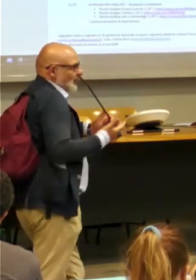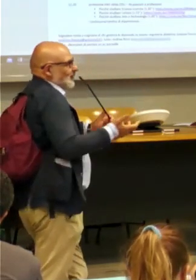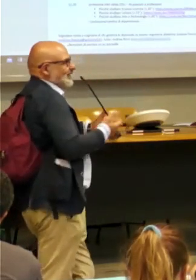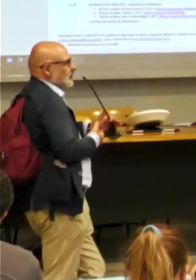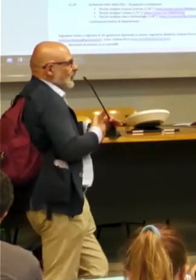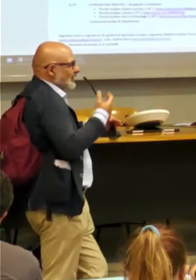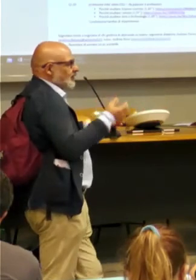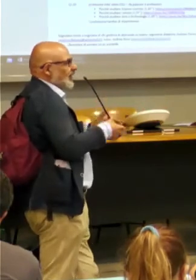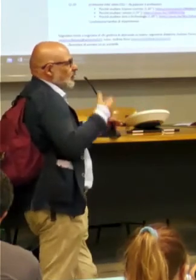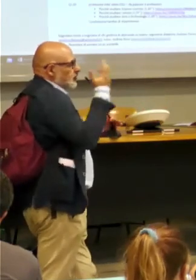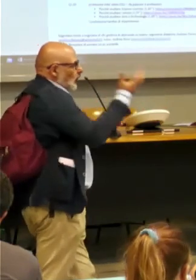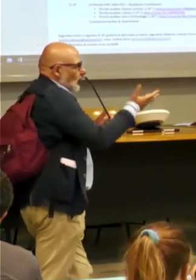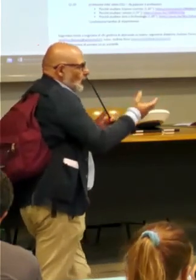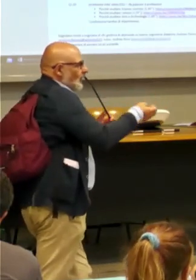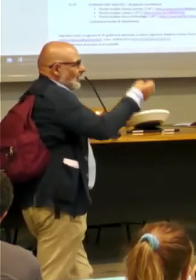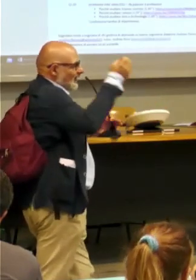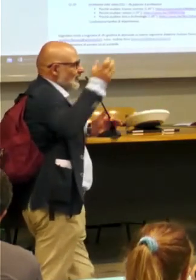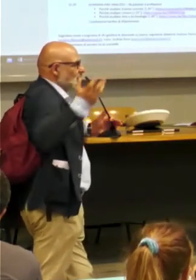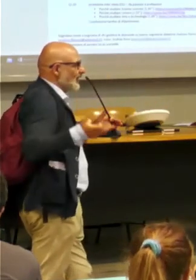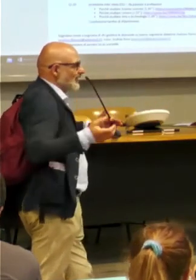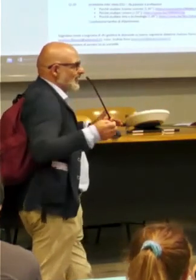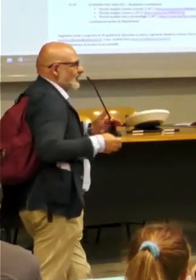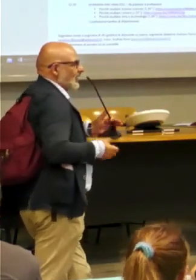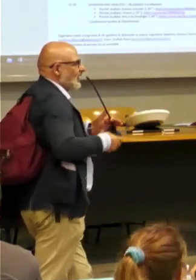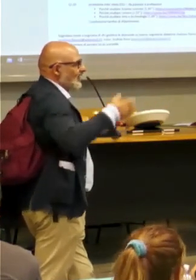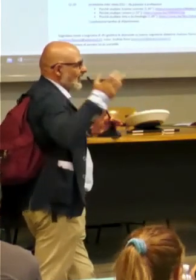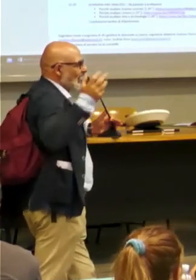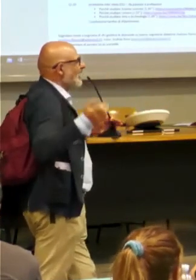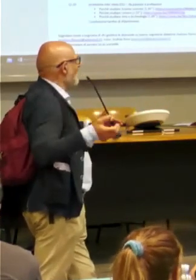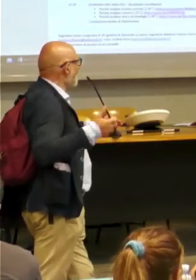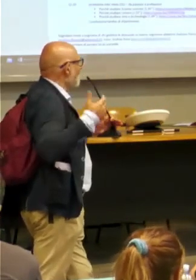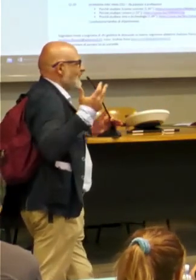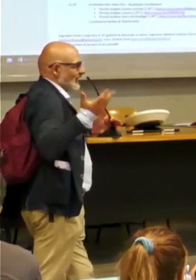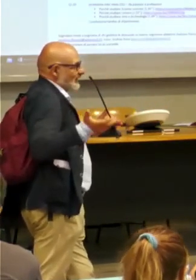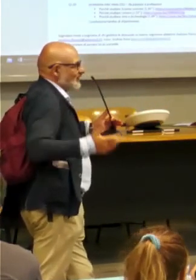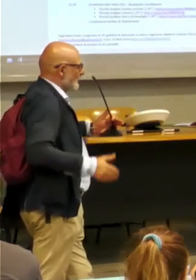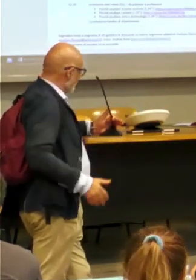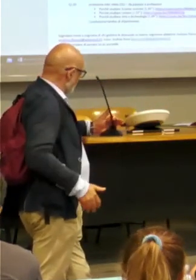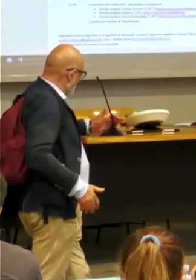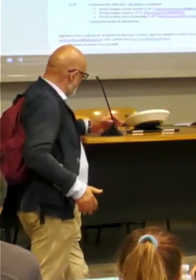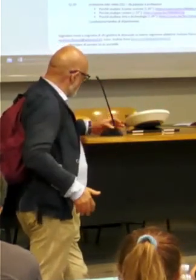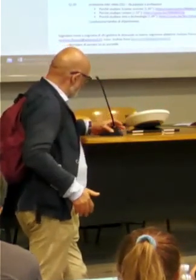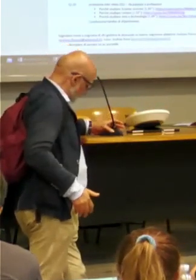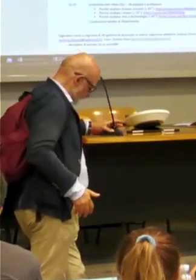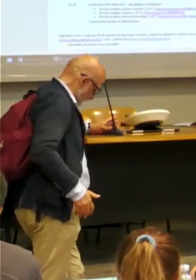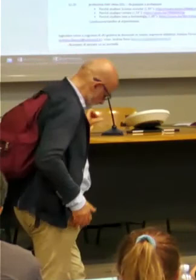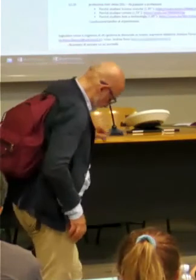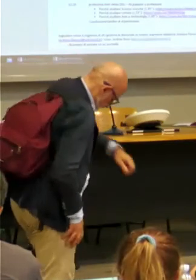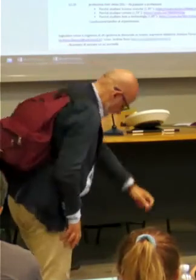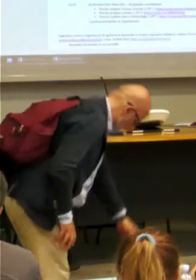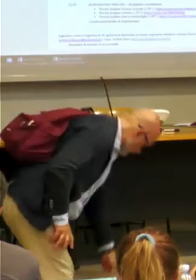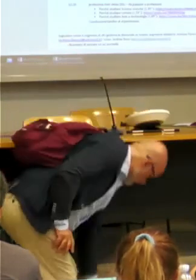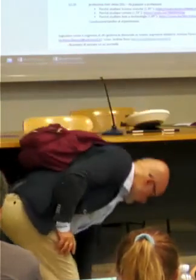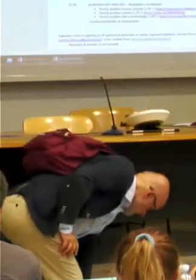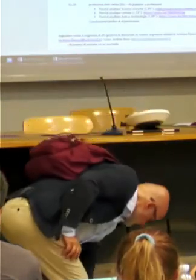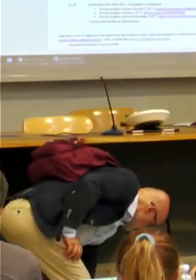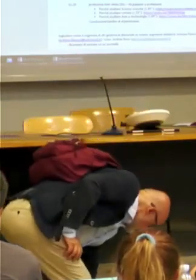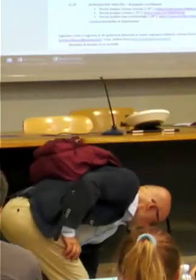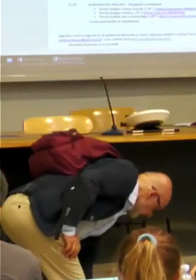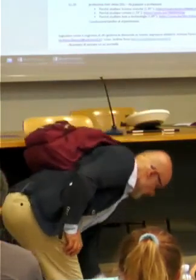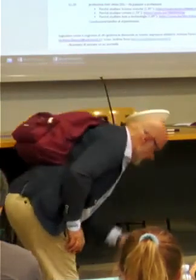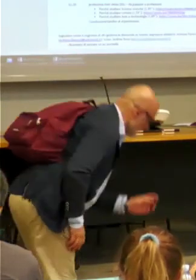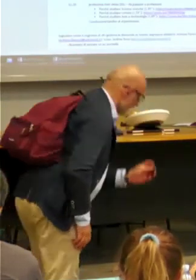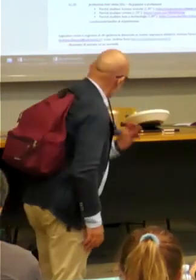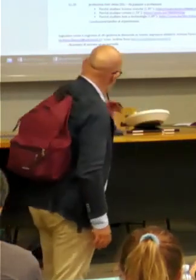ovviamente, no? Come se tu volessi fare lo zoologo, non ti puoi iscrivere. Il curriculum è un curriculum di storia e società della laurea